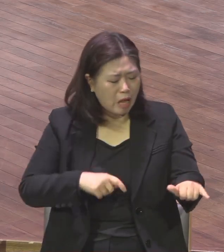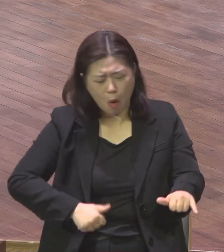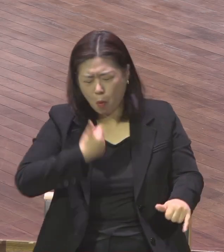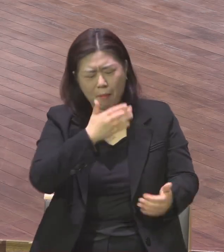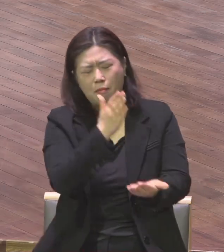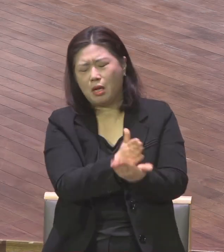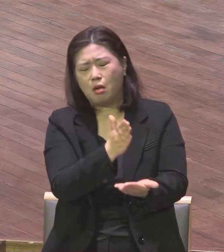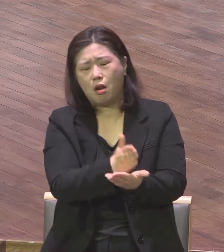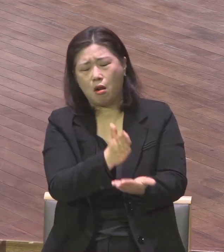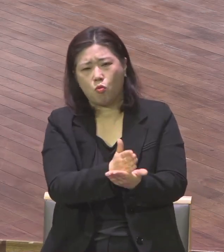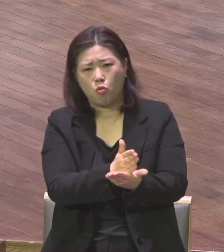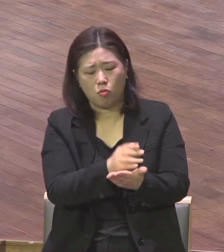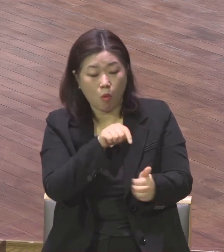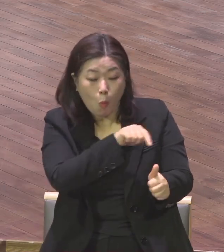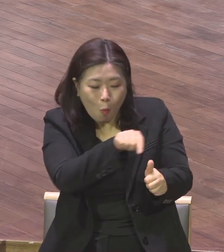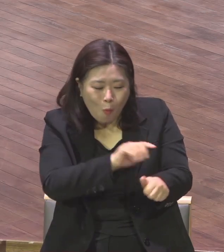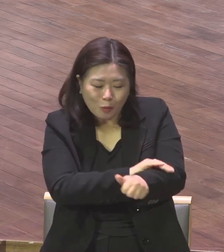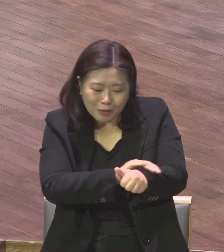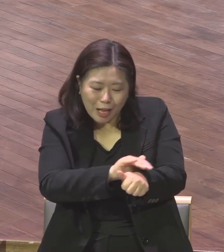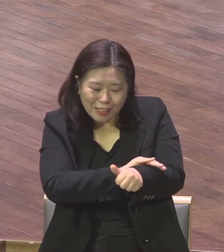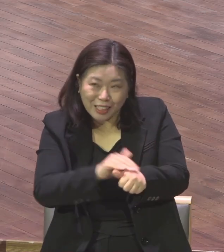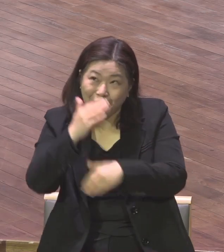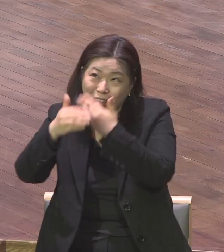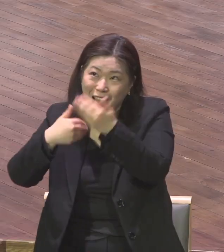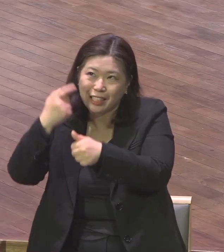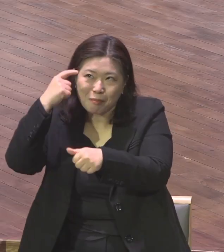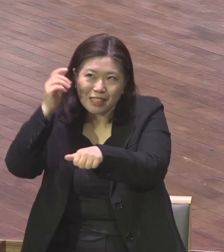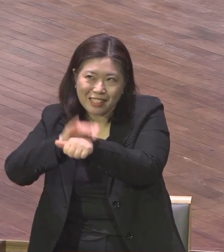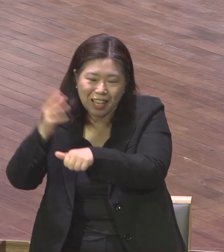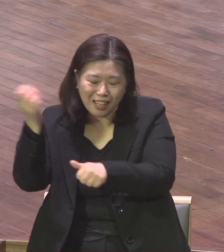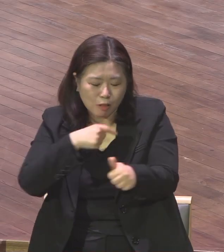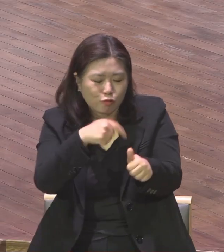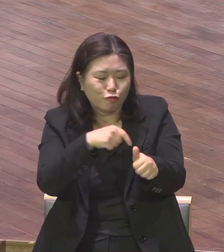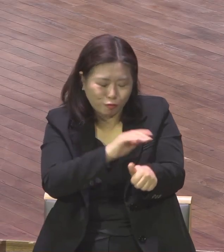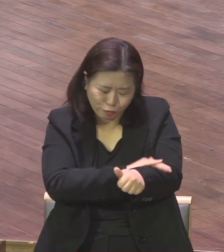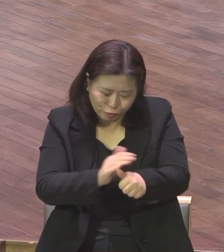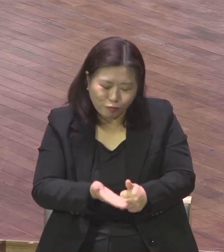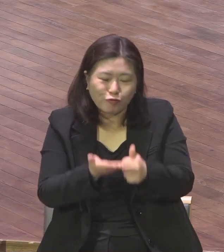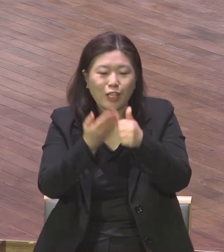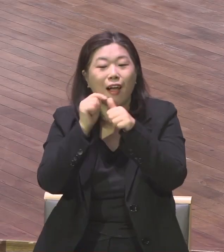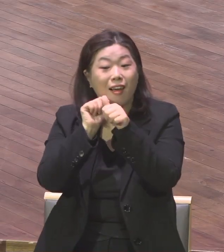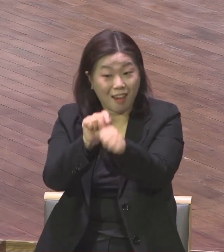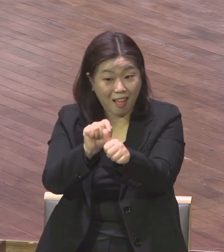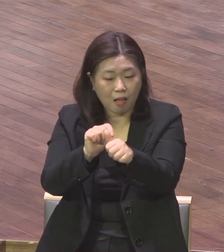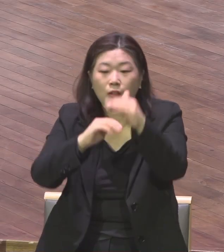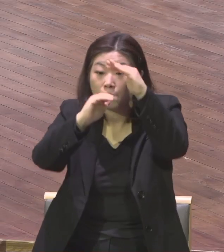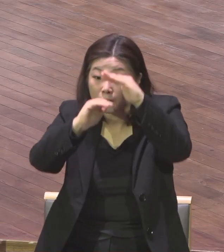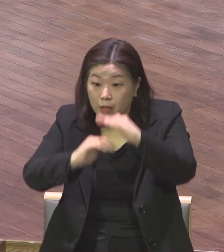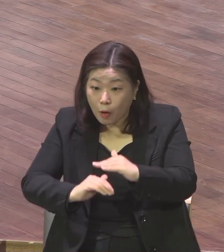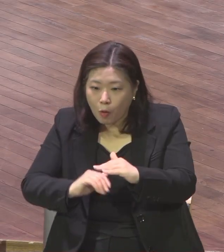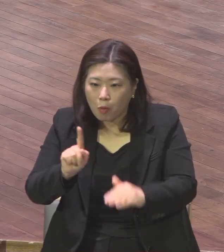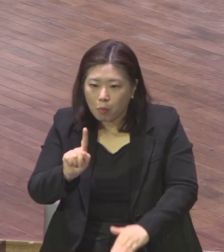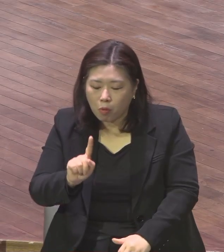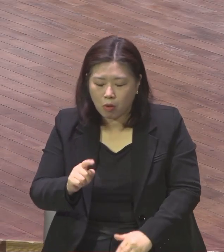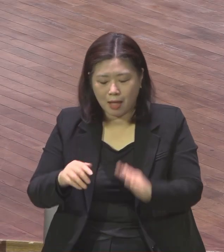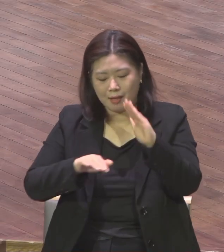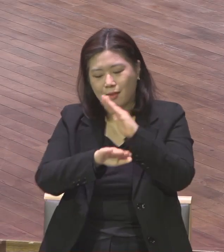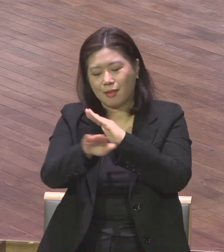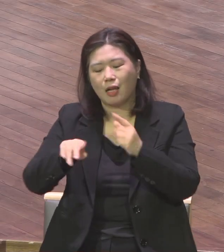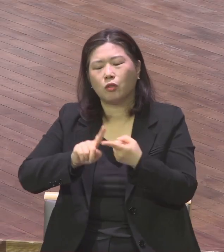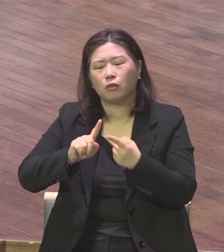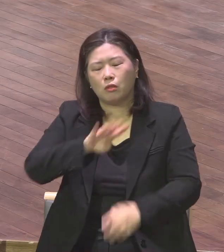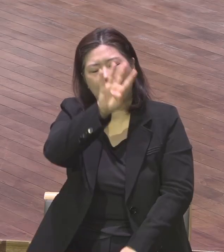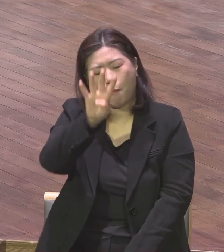가정에 대한 아주 중요한 말씀이지요. 사도 바울이 이렇게 다양하게 언급한 이유가